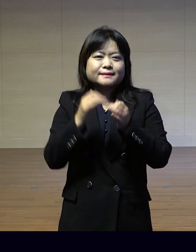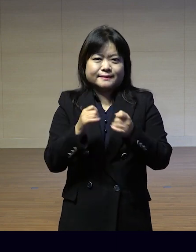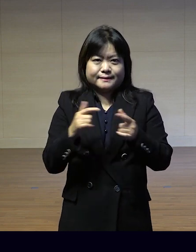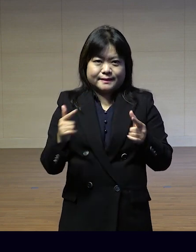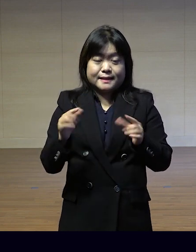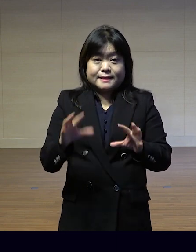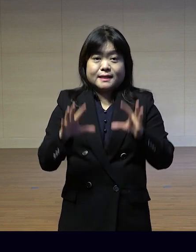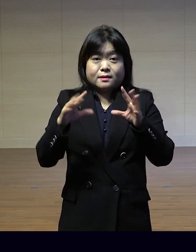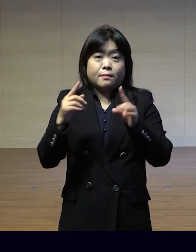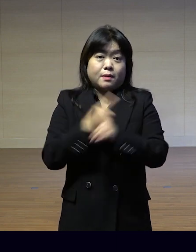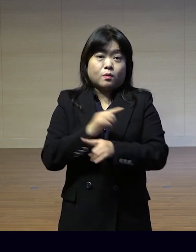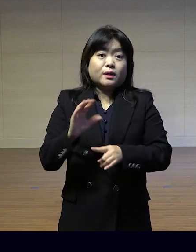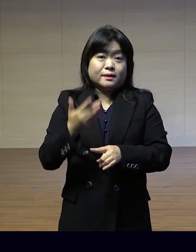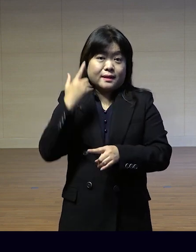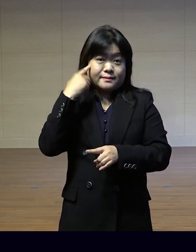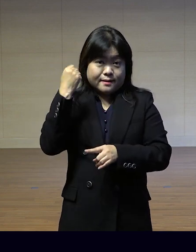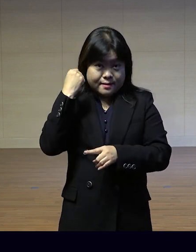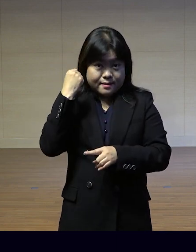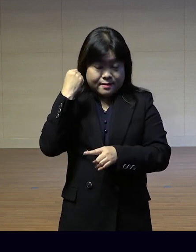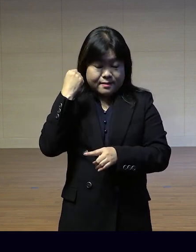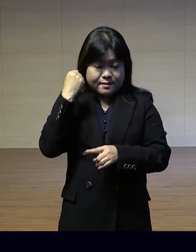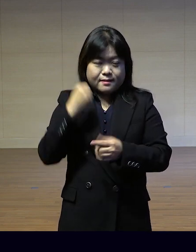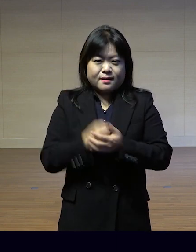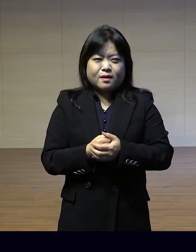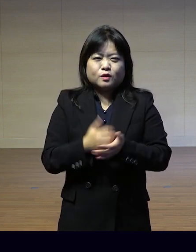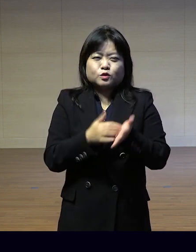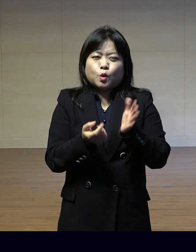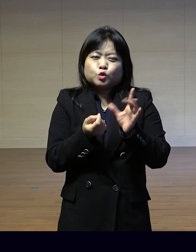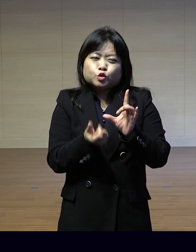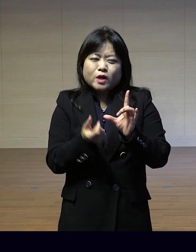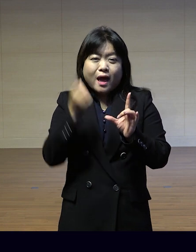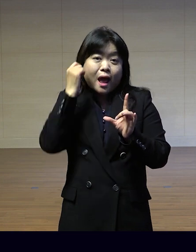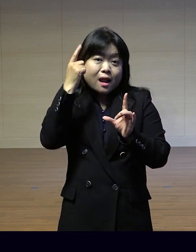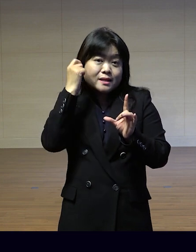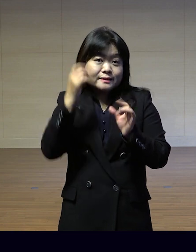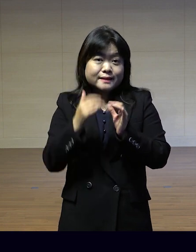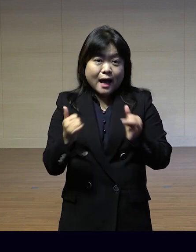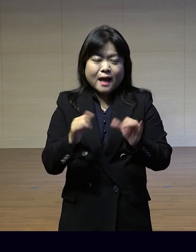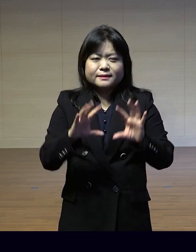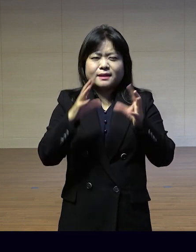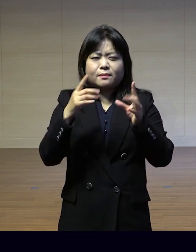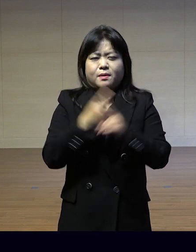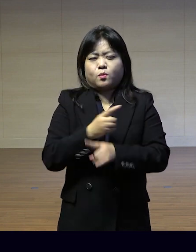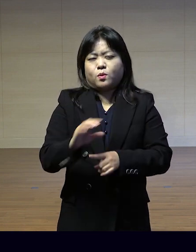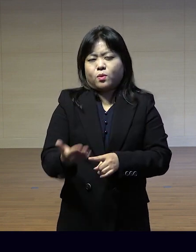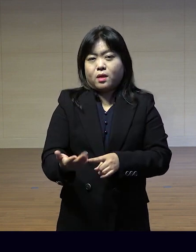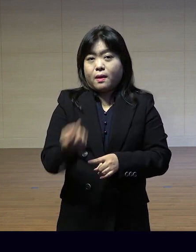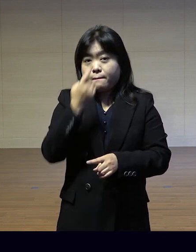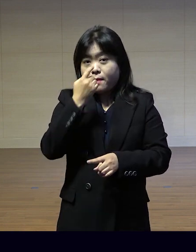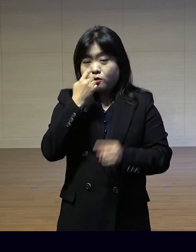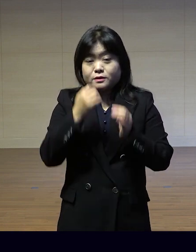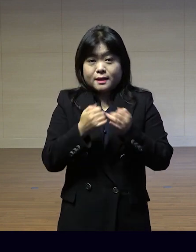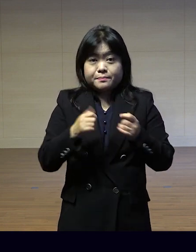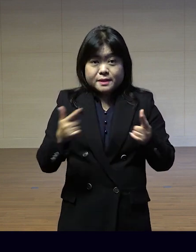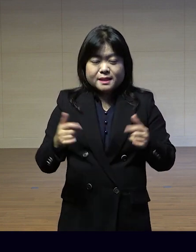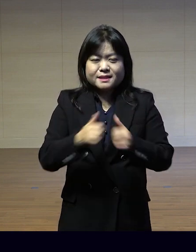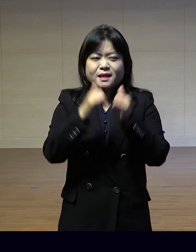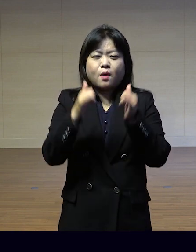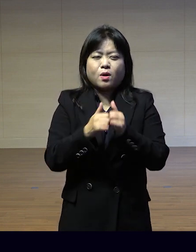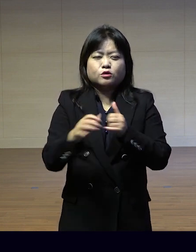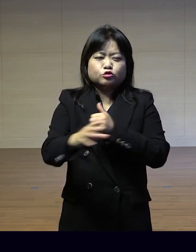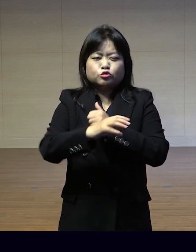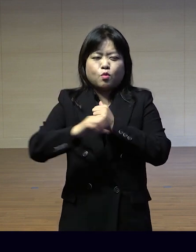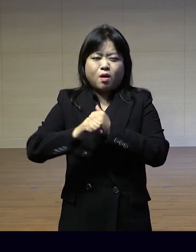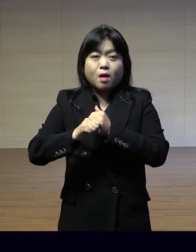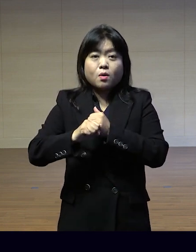세상을 바꿔야 된다라고 하는 생각을 갖고 있는 거죠. 소수의 엘리트들이, 배운 사람들이 그 사회를 주도하고